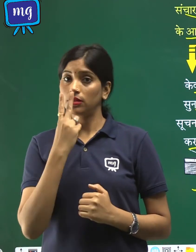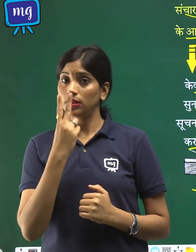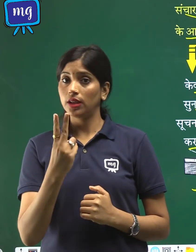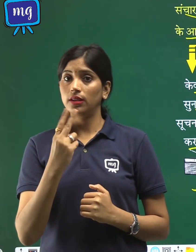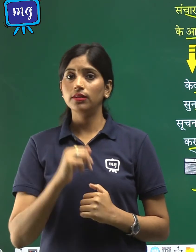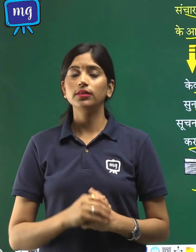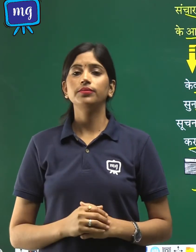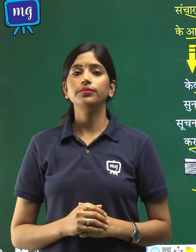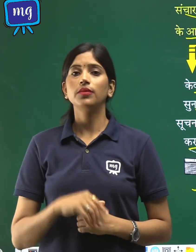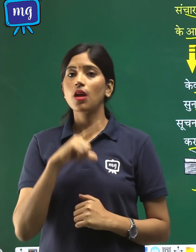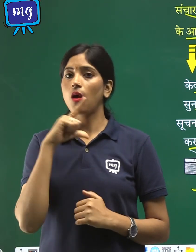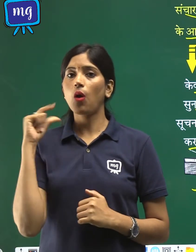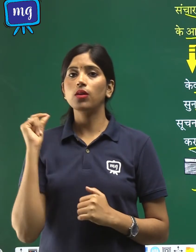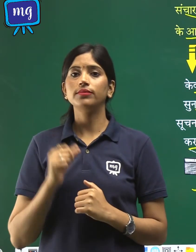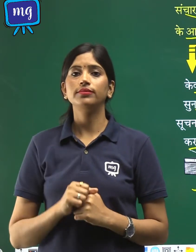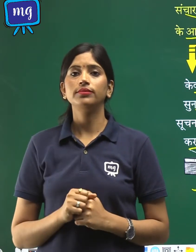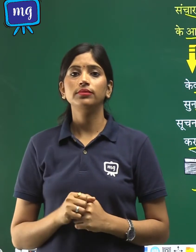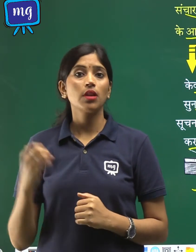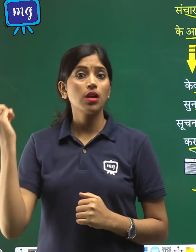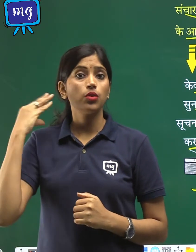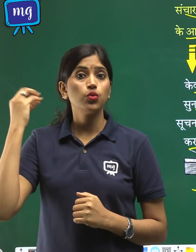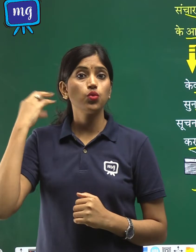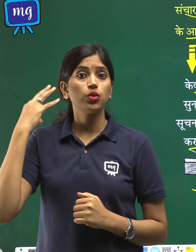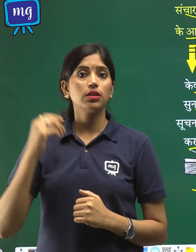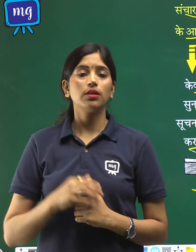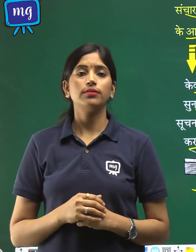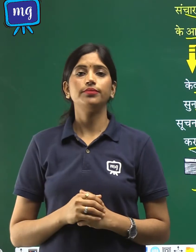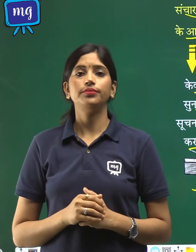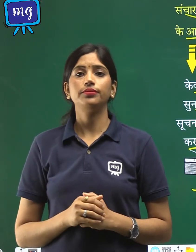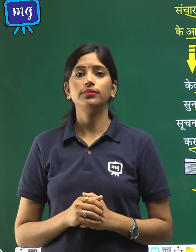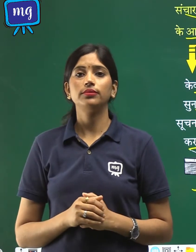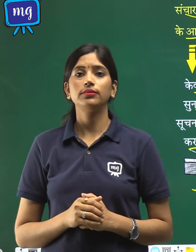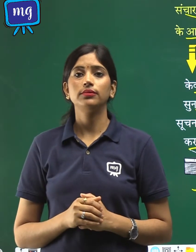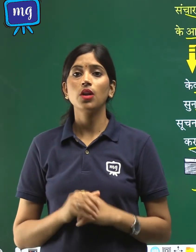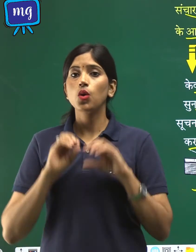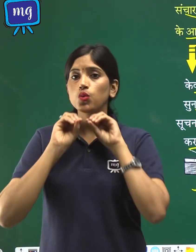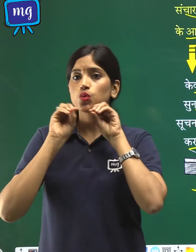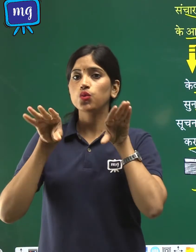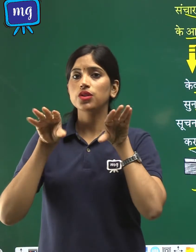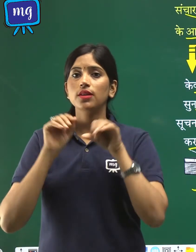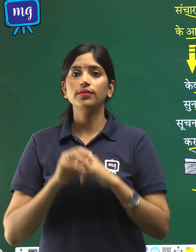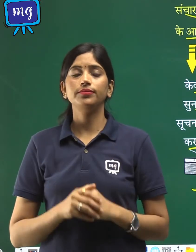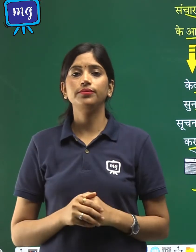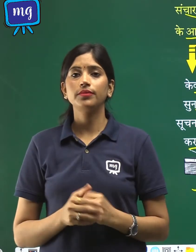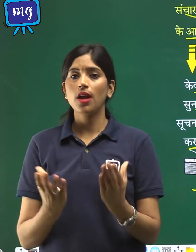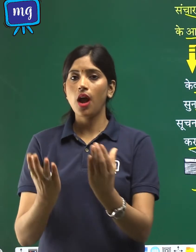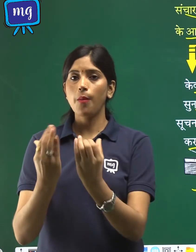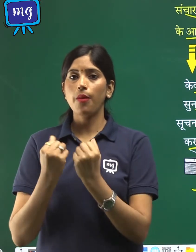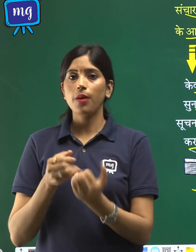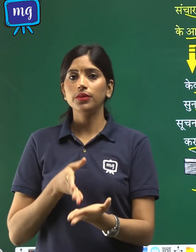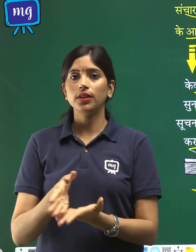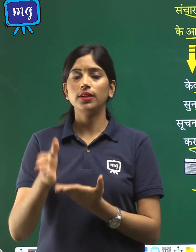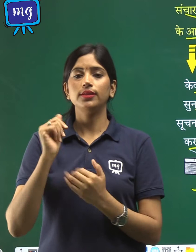देखकर और सुनकर सूचना प्राप्त करना।